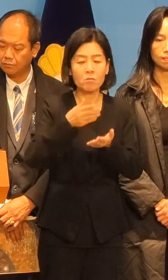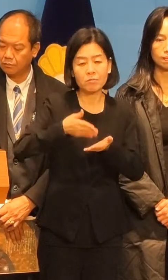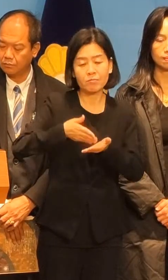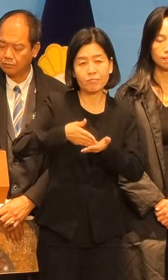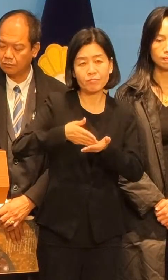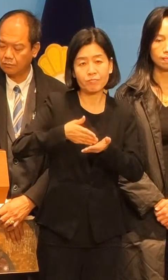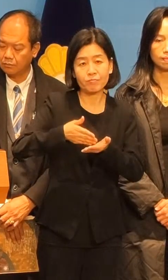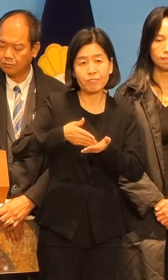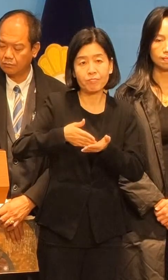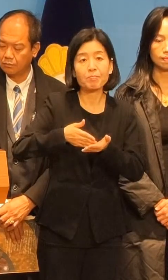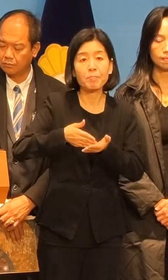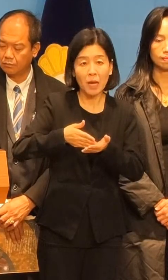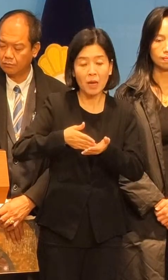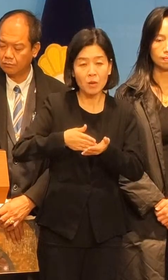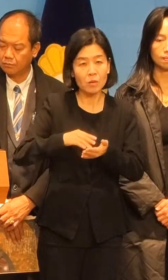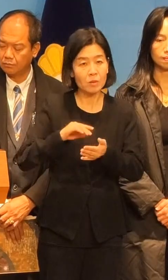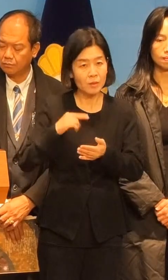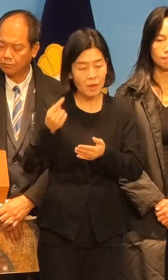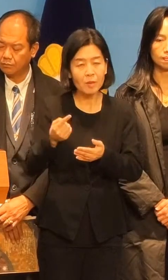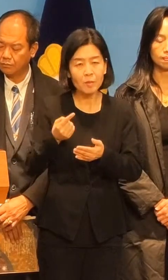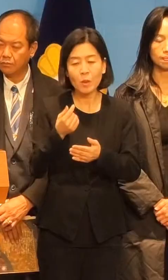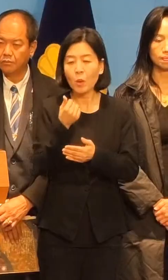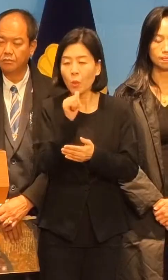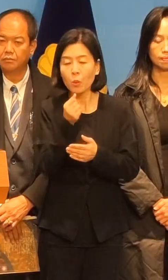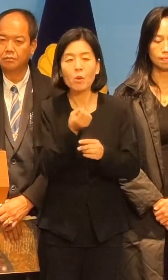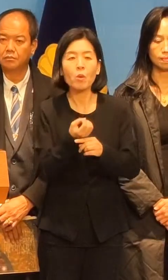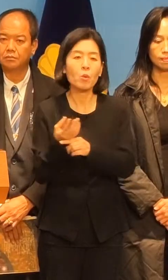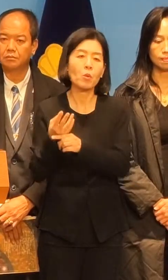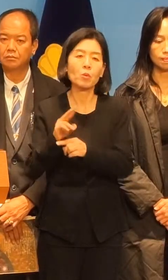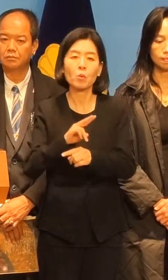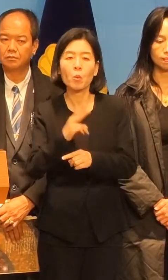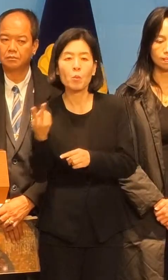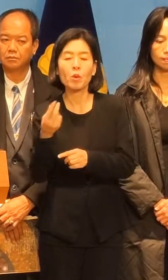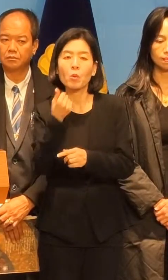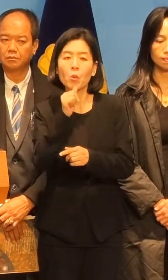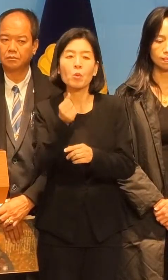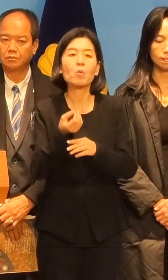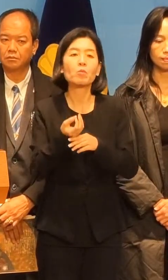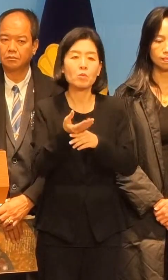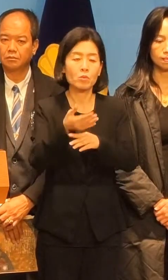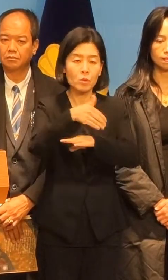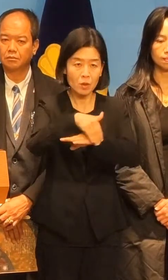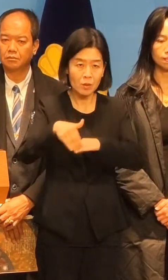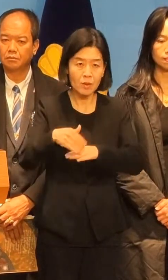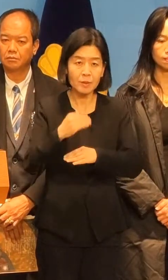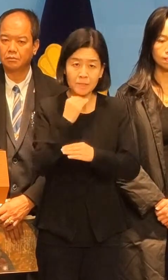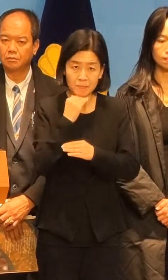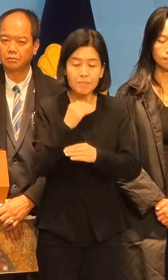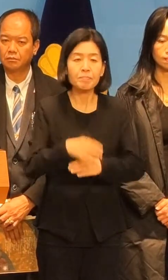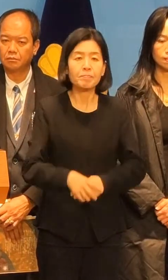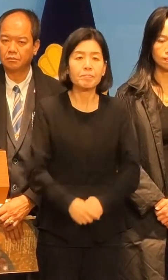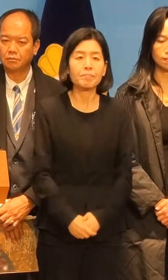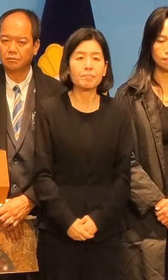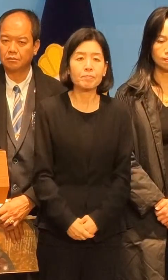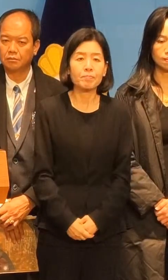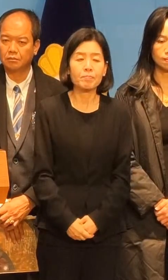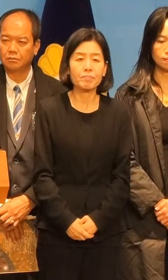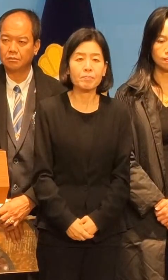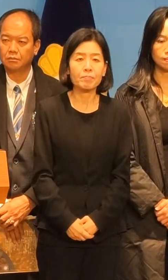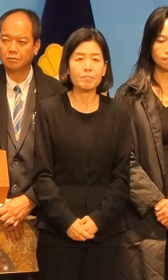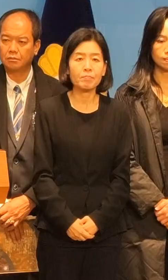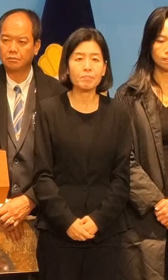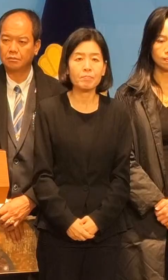ဒီစစ်တမ်းကောက်ယူမှုတွေလွတ်လပ်တဲ့အရပ်ဖက်အဖွဲ့အစည်းတွေရဲ့စစ်တမ်းကောက်ယူမှုတွေရဆိုလို့ရှိရင်မြန်မာနိုင်ငံသား